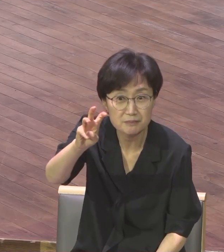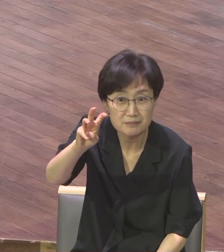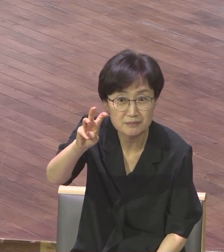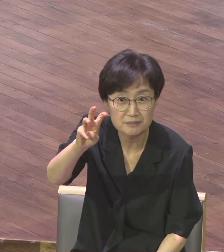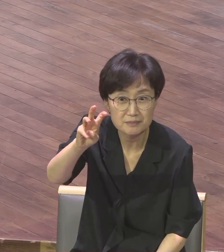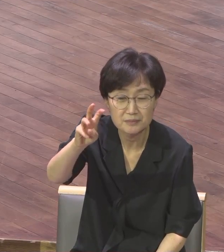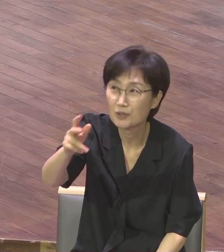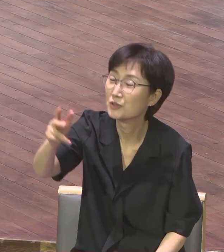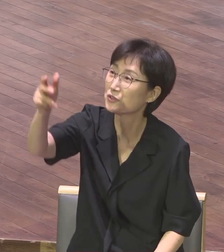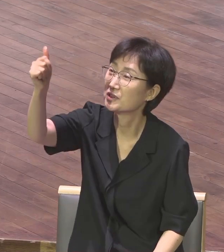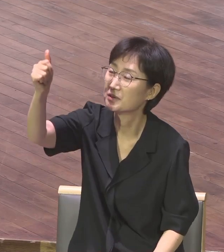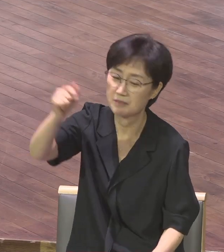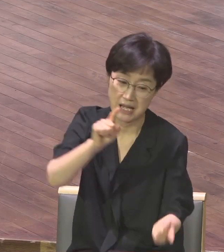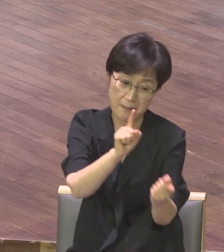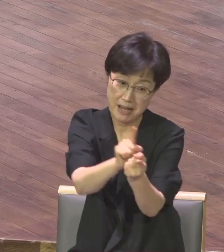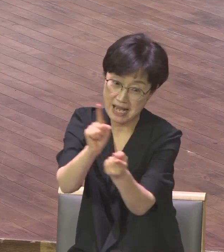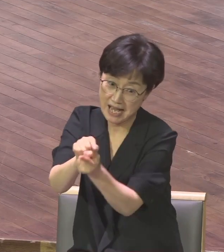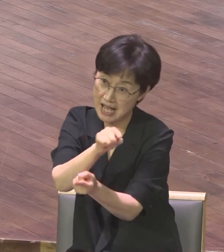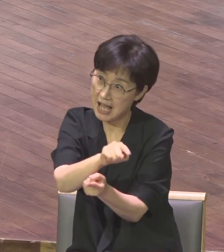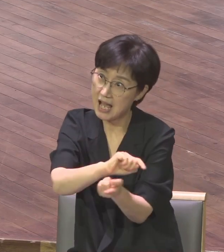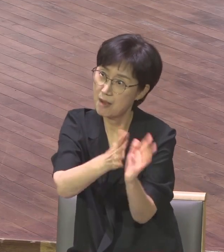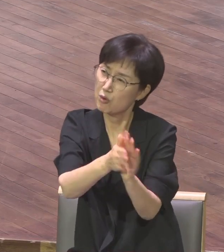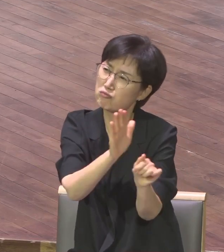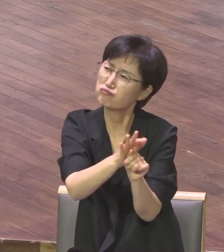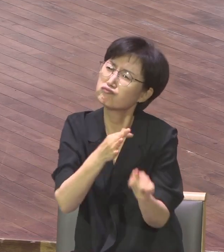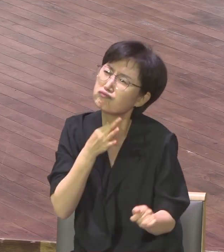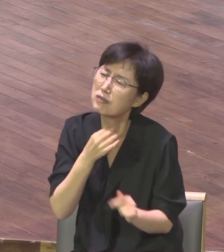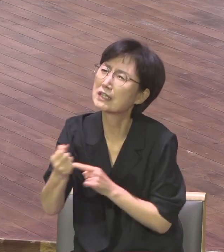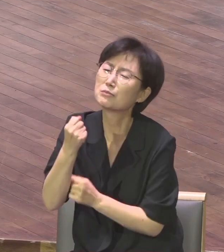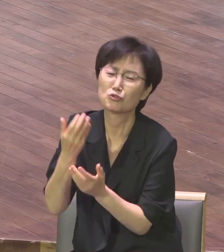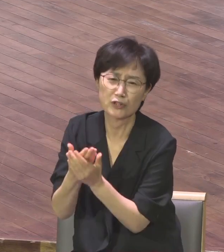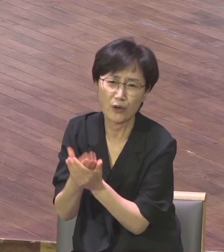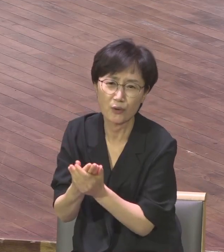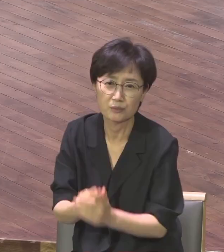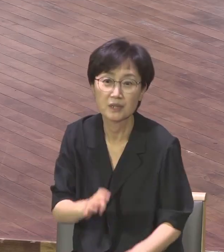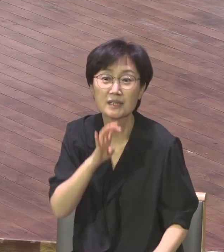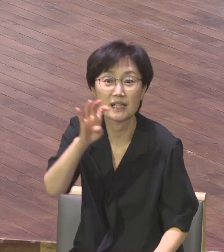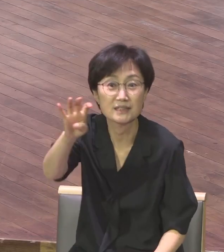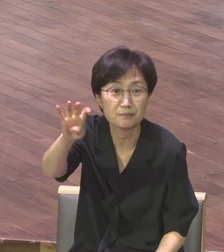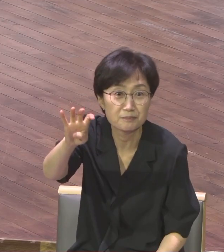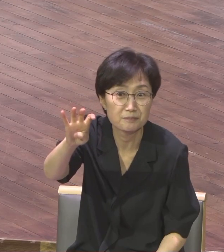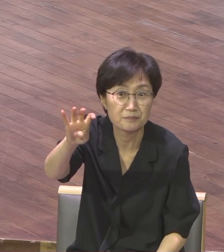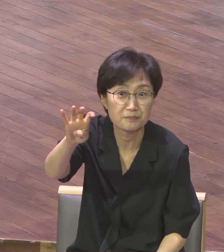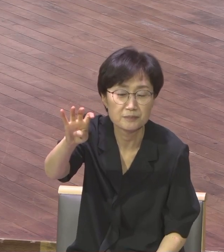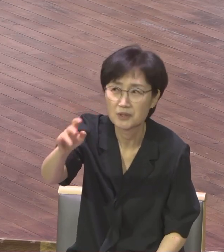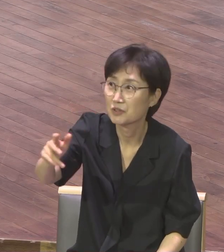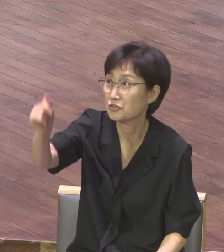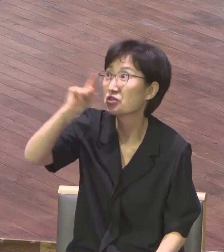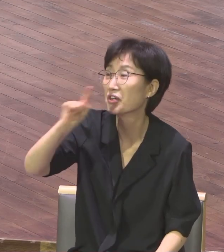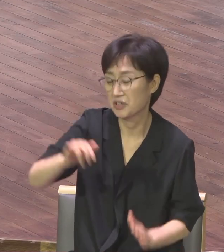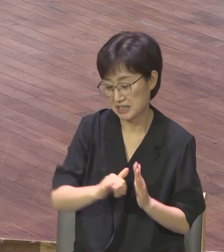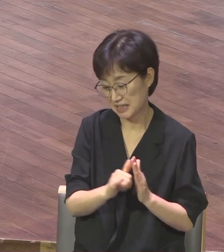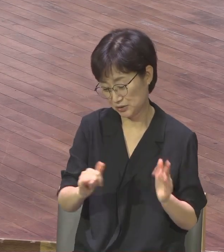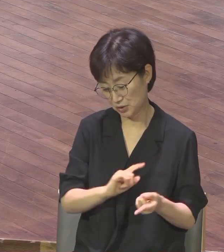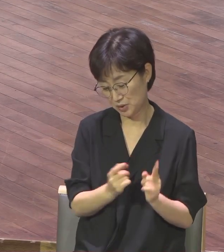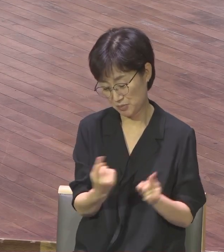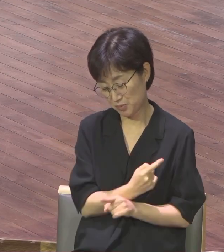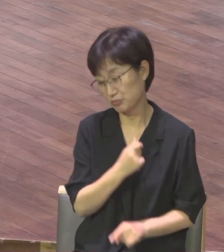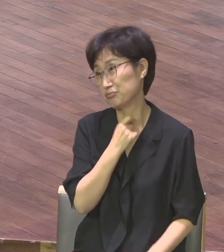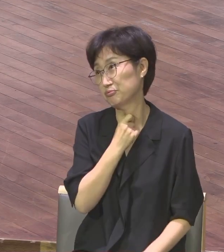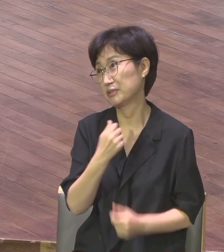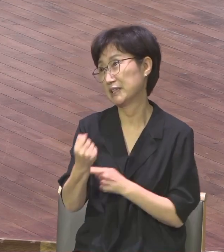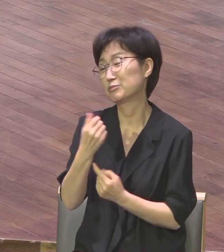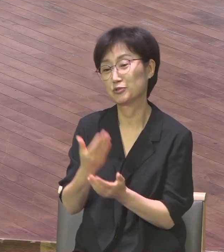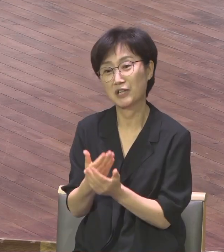되면 주여 내가 만나는 사람들을 변화시킬 수 있는 힘을 주옵소서. 40대가 되면 주여 내 가족을 변화시킬 수 있는